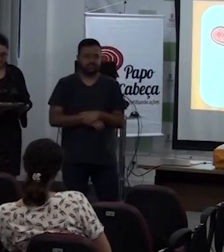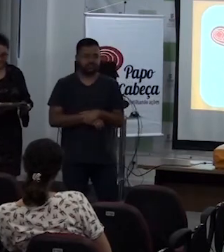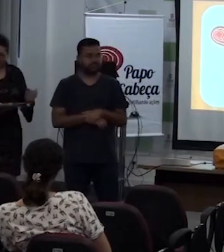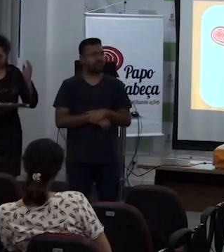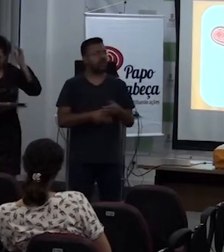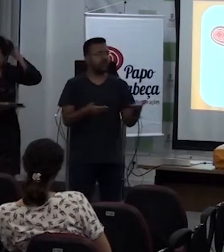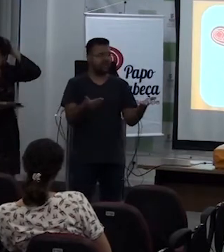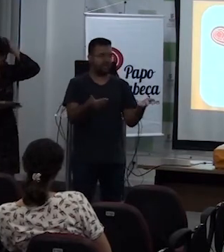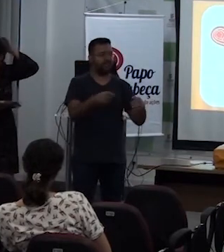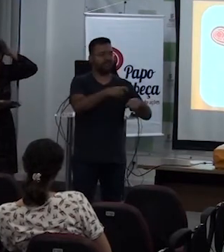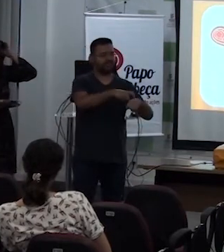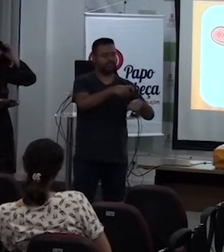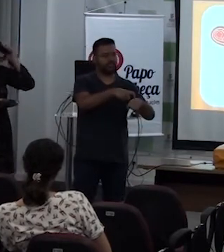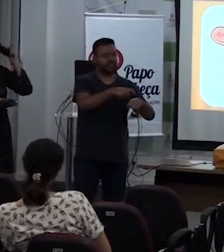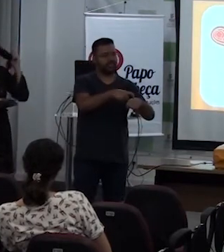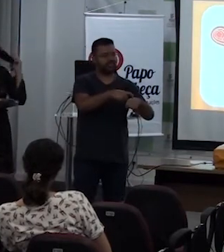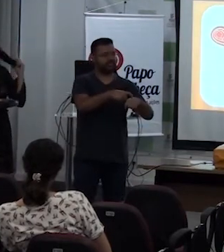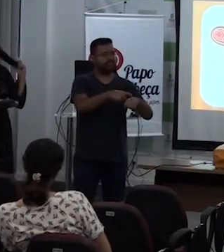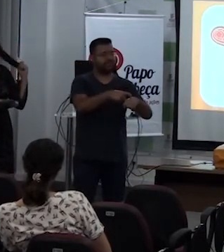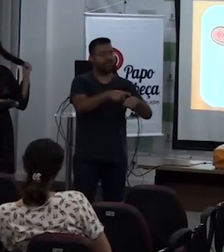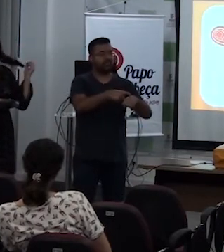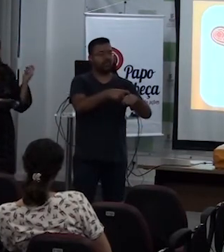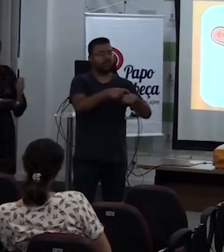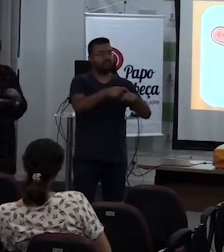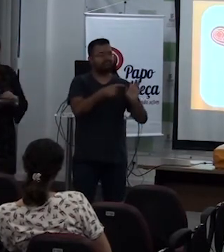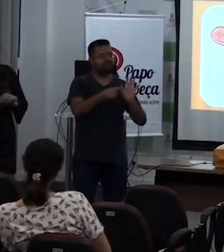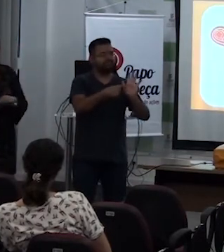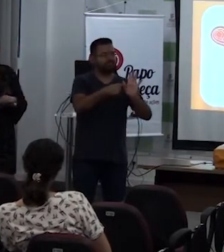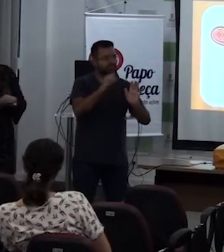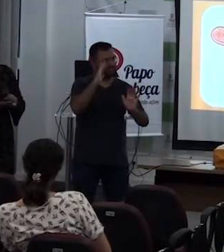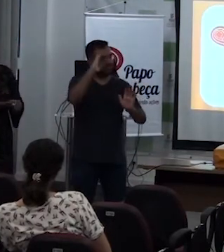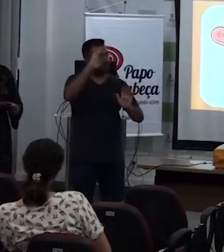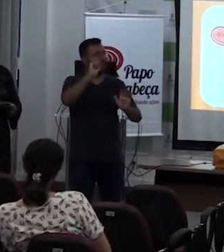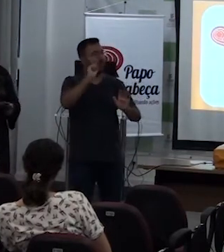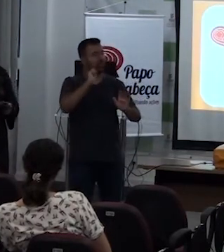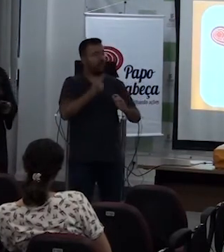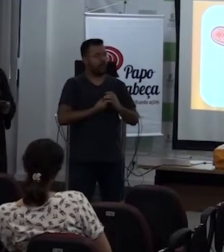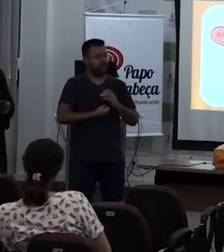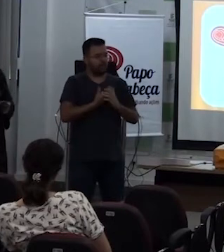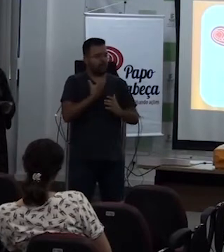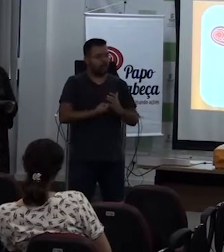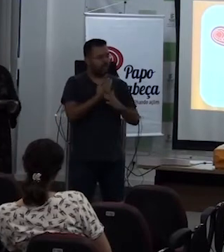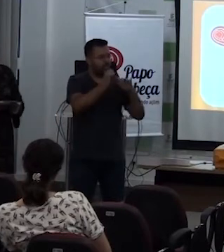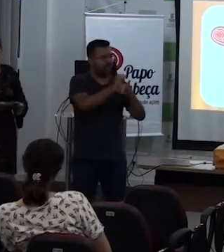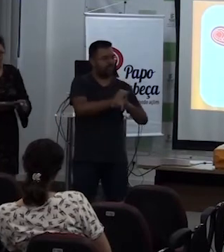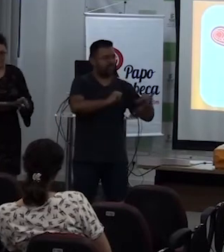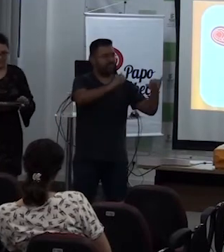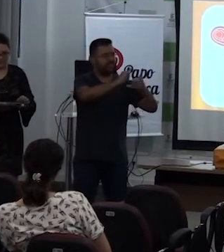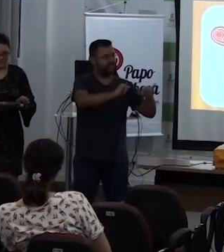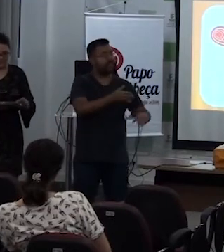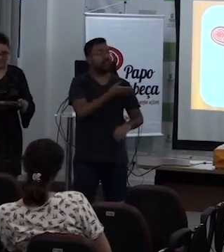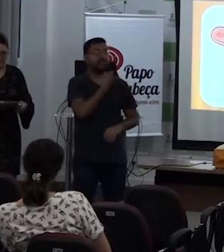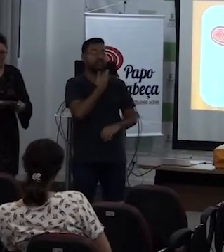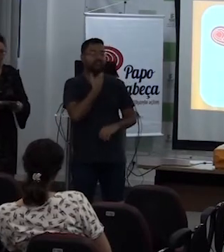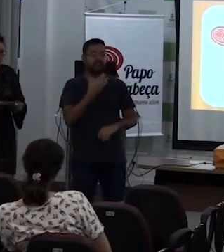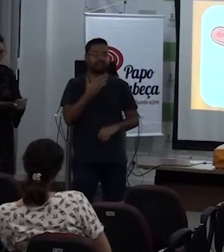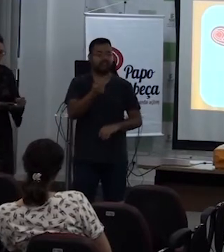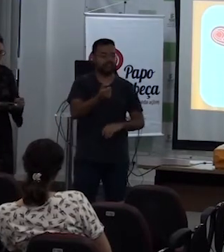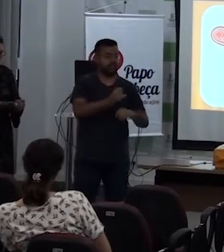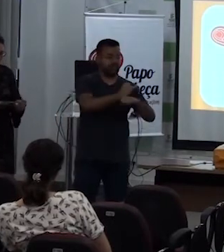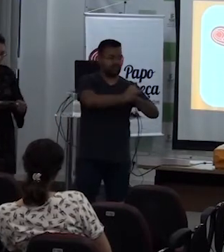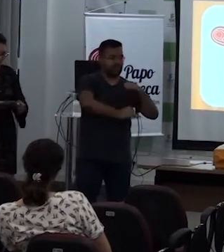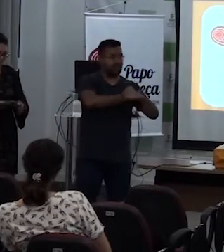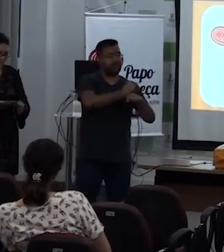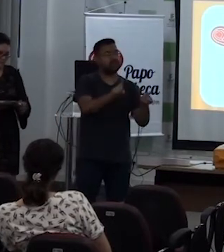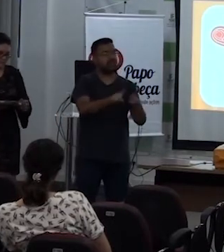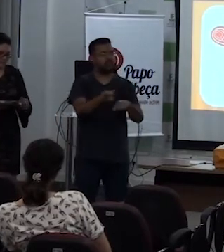Então, nesse momento, a gente gostaria de dar destaque para a categoria de produção e divulgação do Papo Cabeça, tanto na internet quanto em